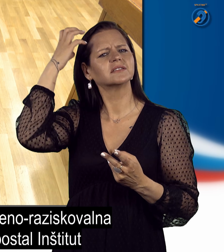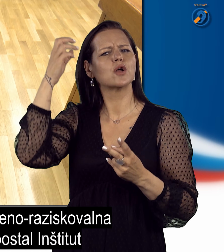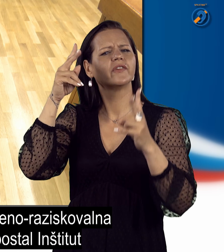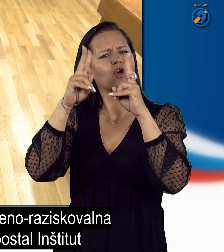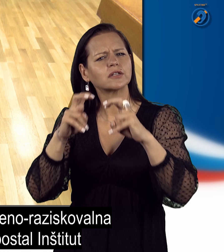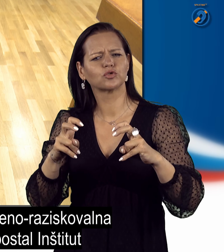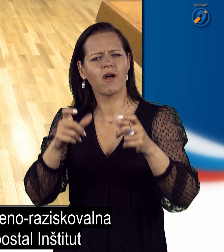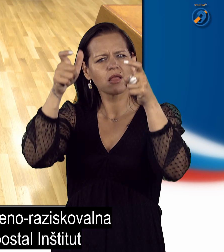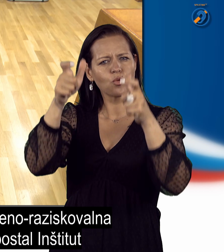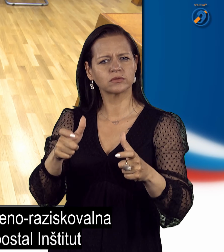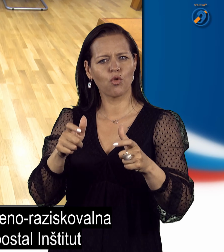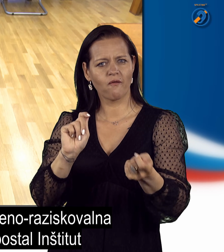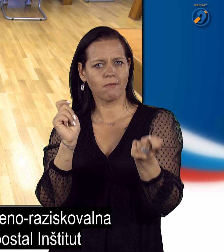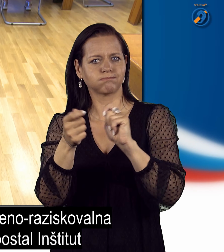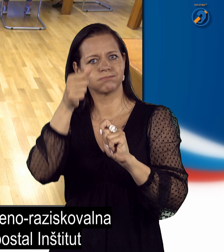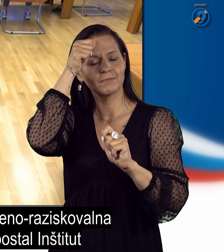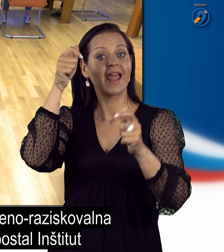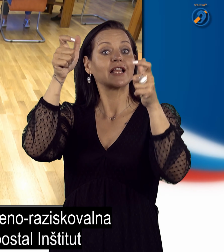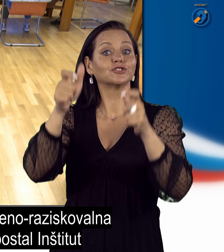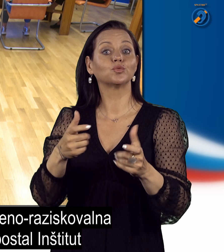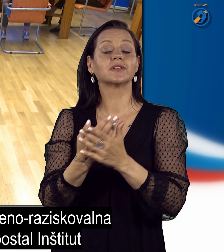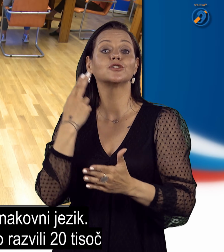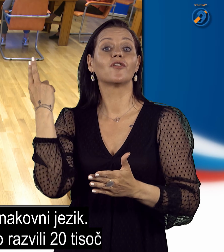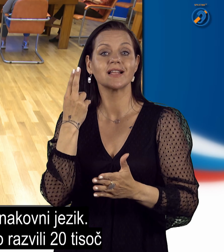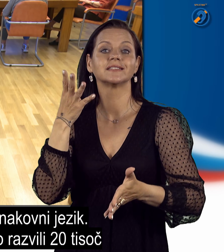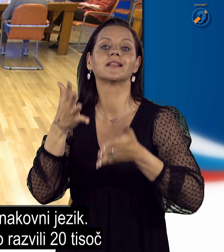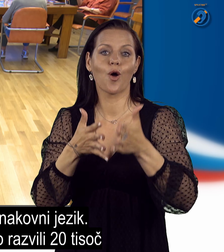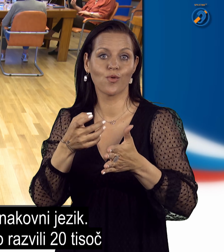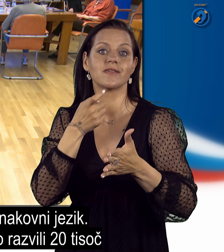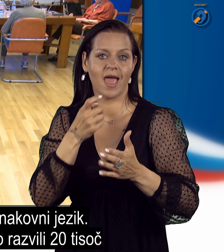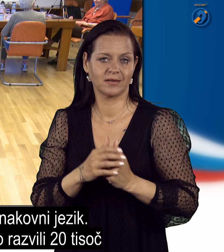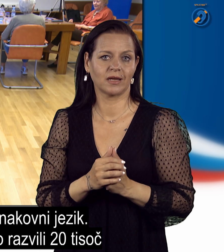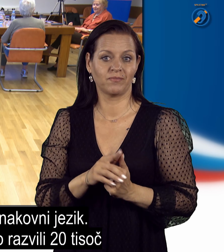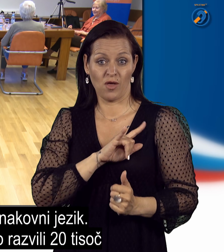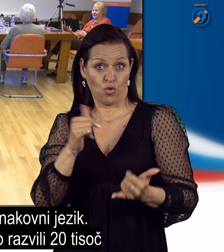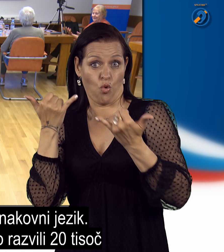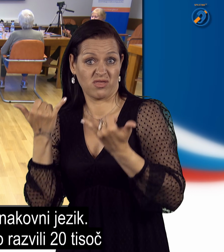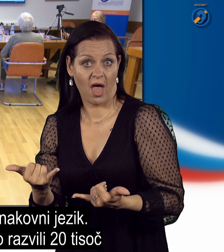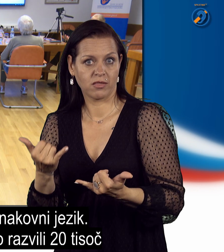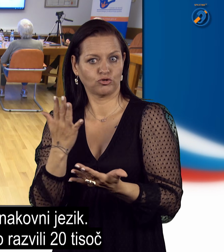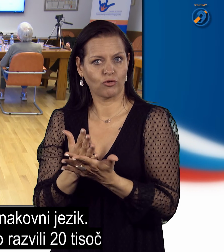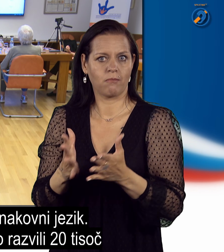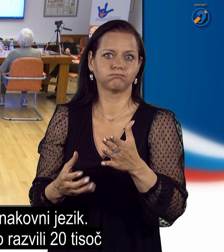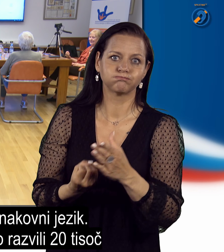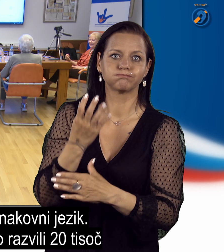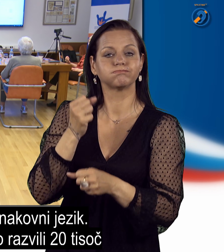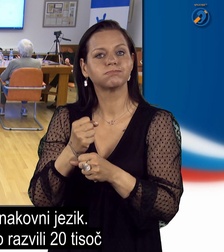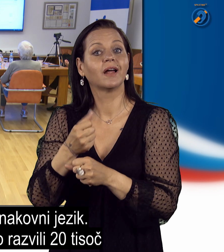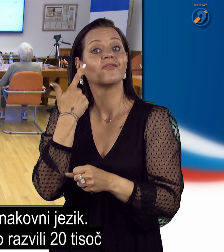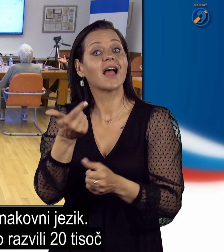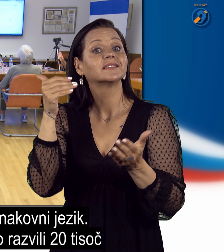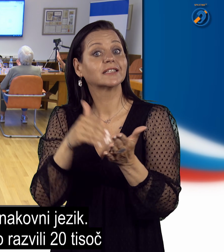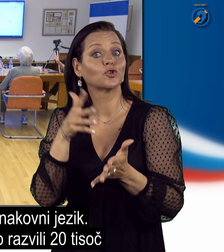Osrednja znanstveno-raziskovalna ustanova je postal Inštitut za slovenski znakovni jezik. Vse do danes so razvili